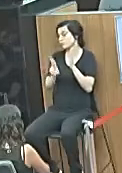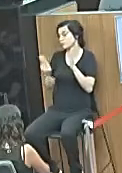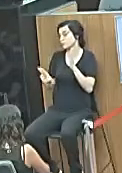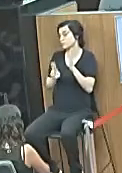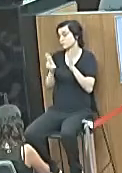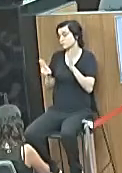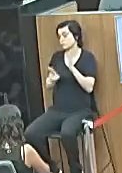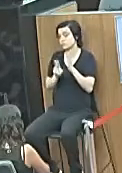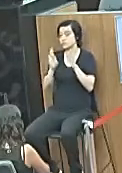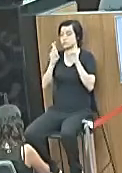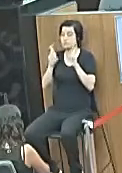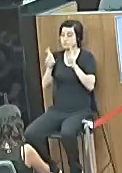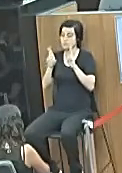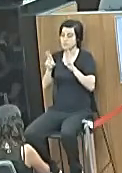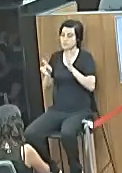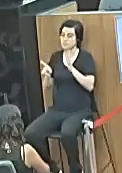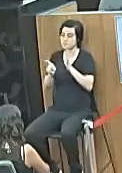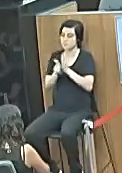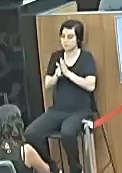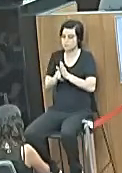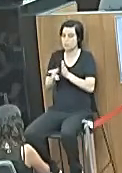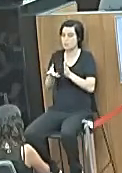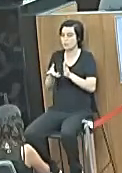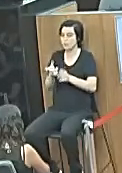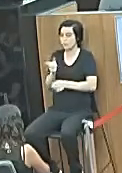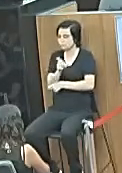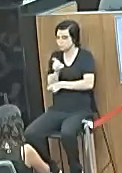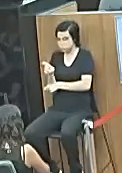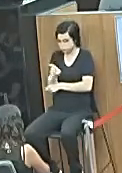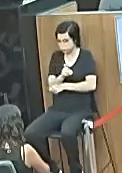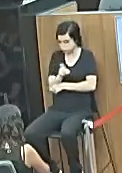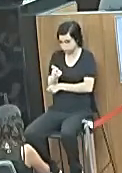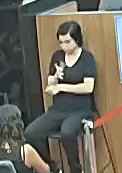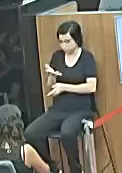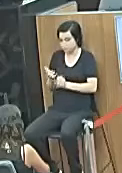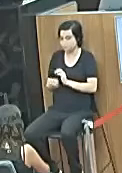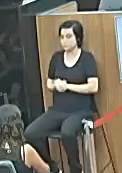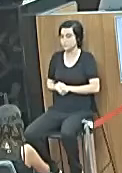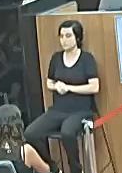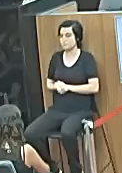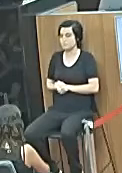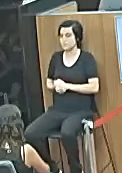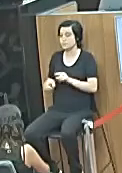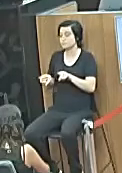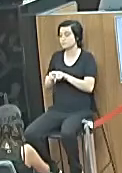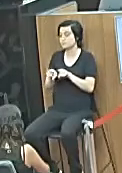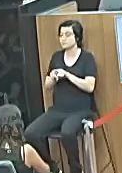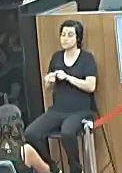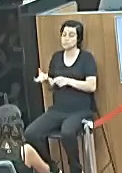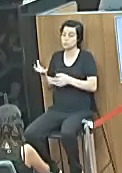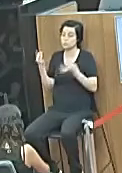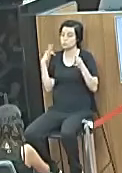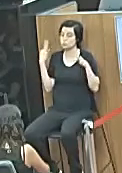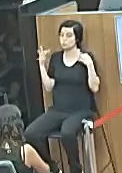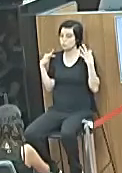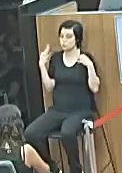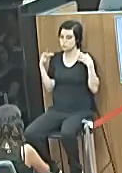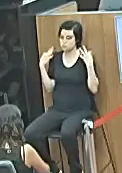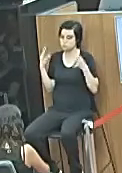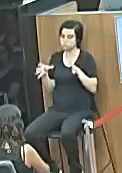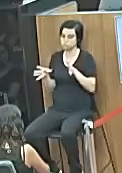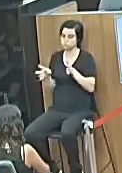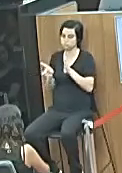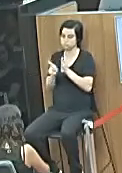responsável de defensivos agrícolas fomentar o turismo eo desenvolvimento do município